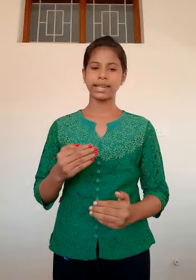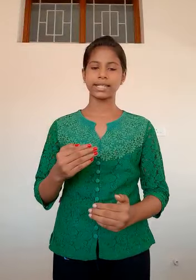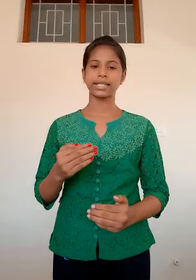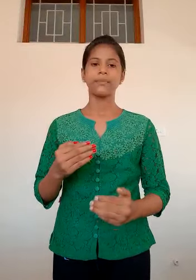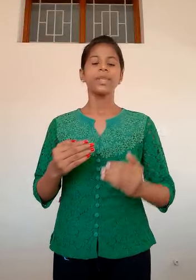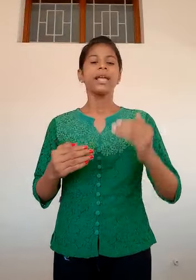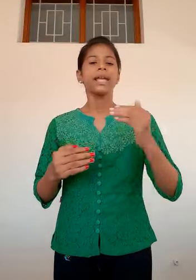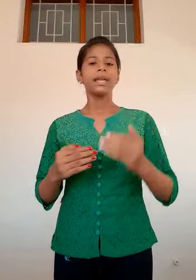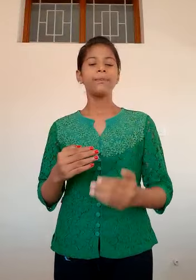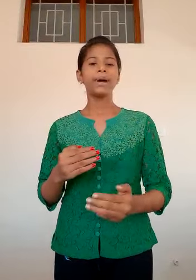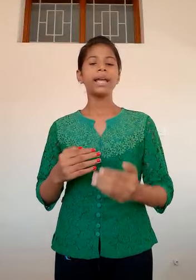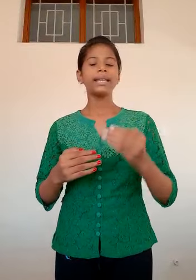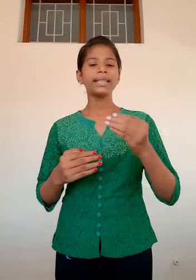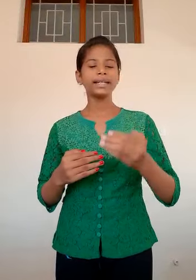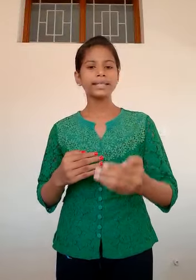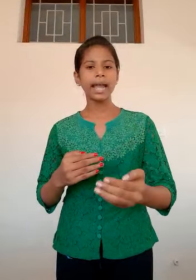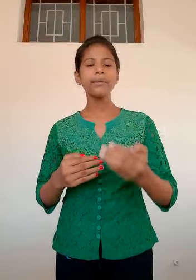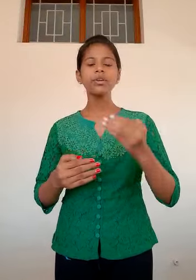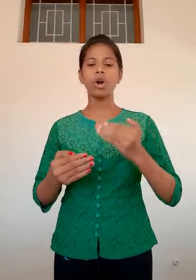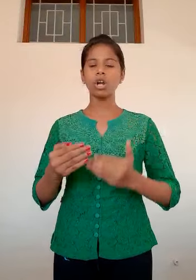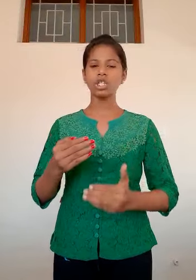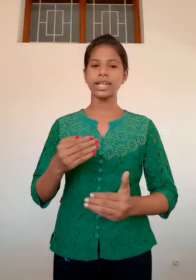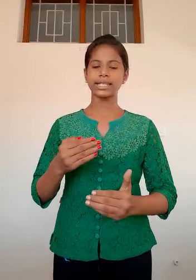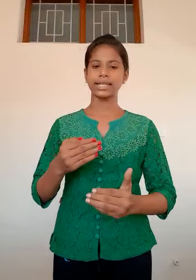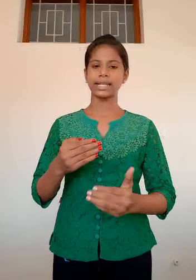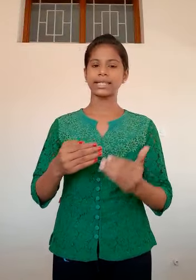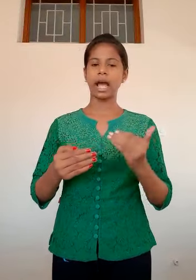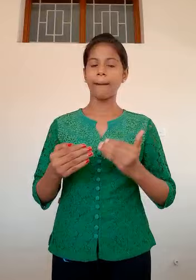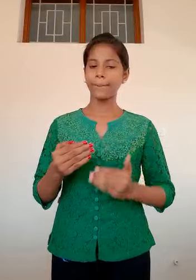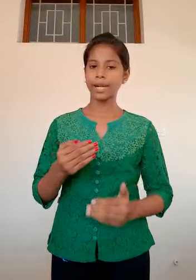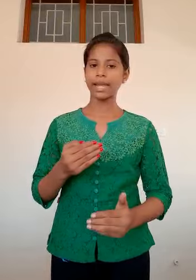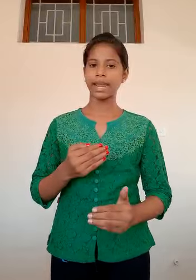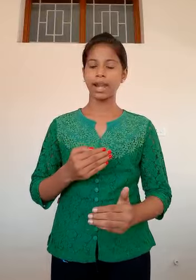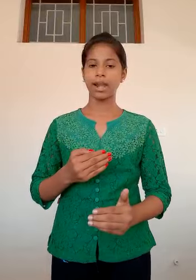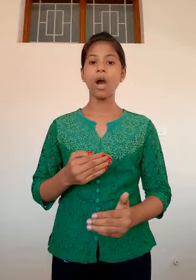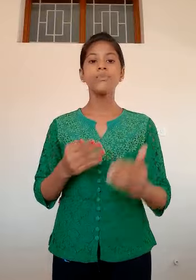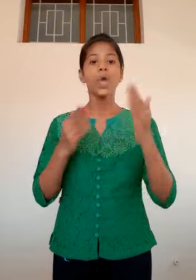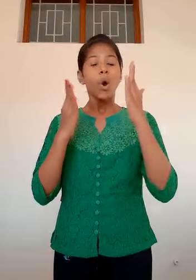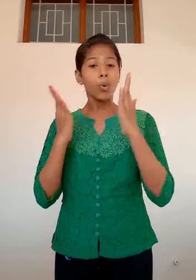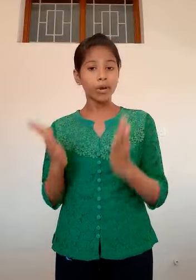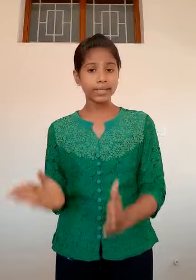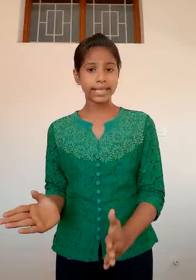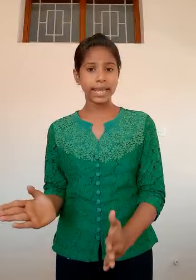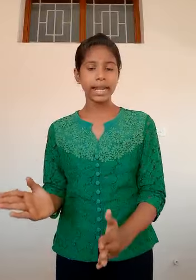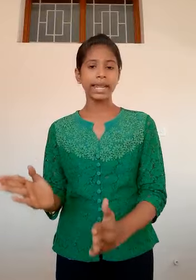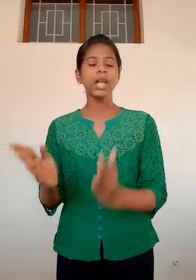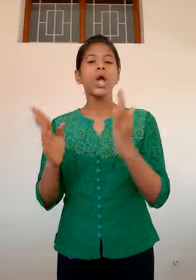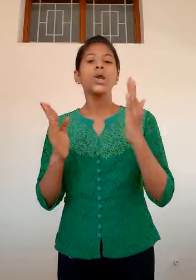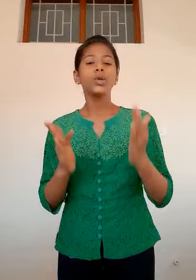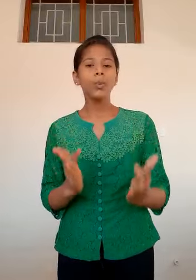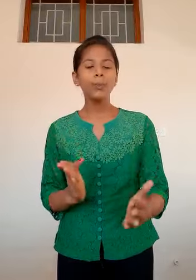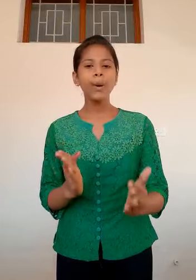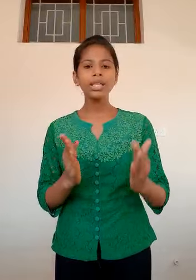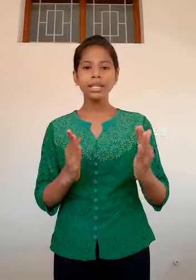இப்பா இந்த TIME CONSCIOUSNESS அப்பனா என்னனா ஒரு செயலை நுப்பது